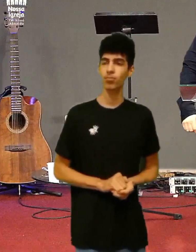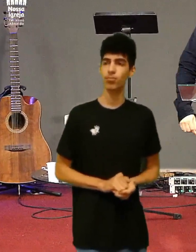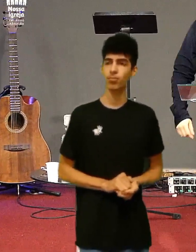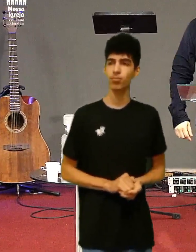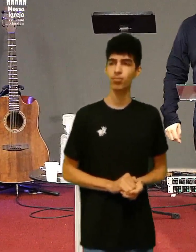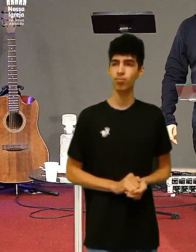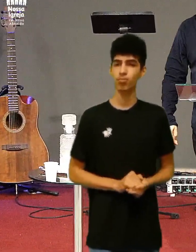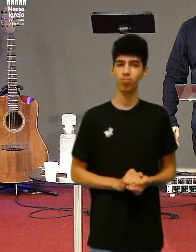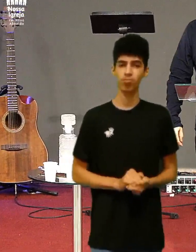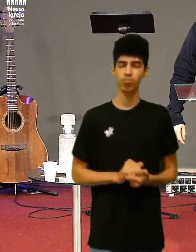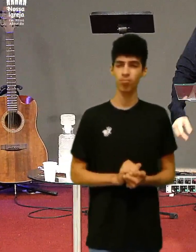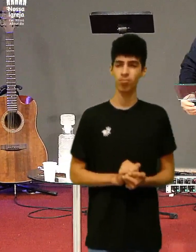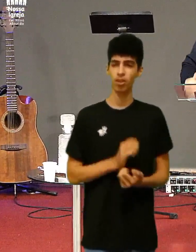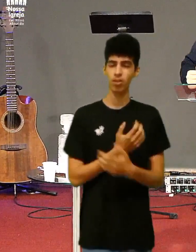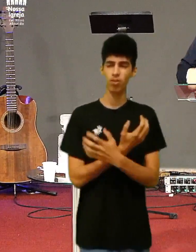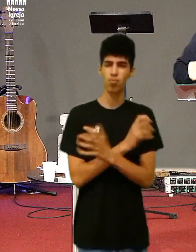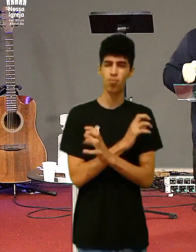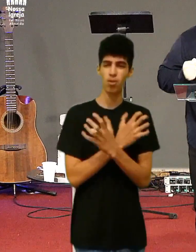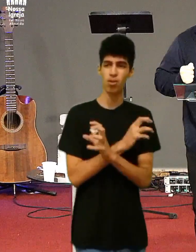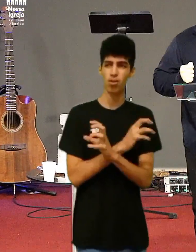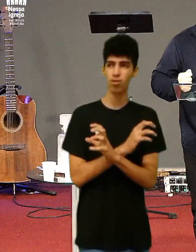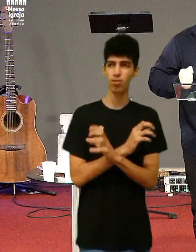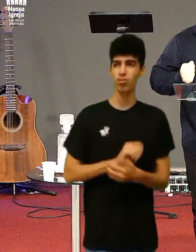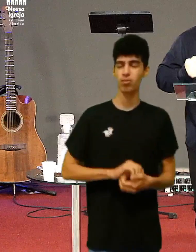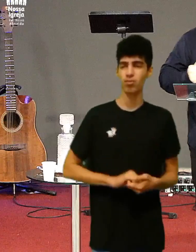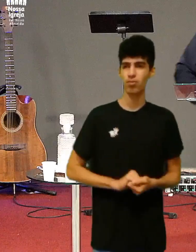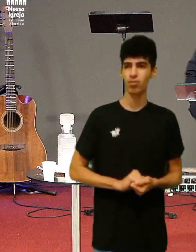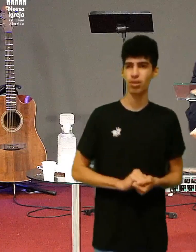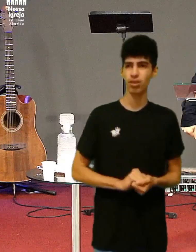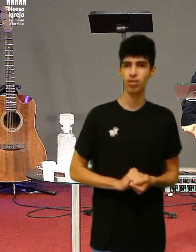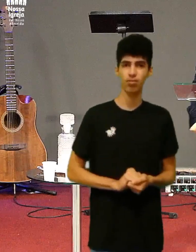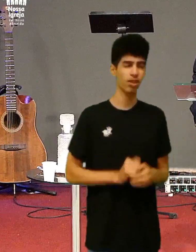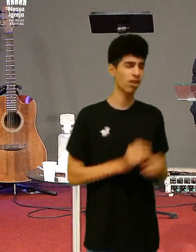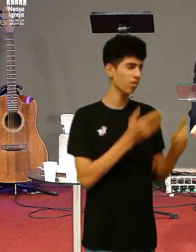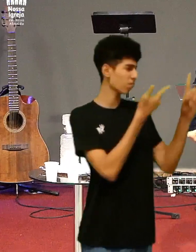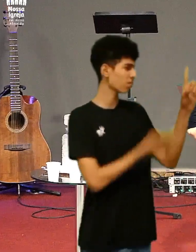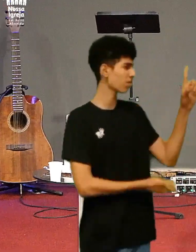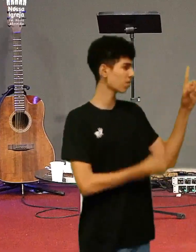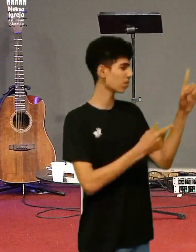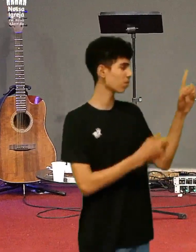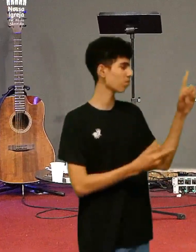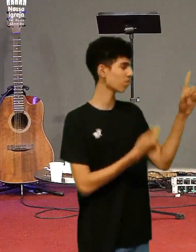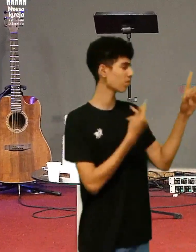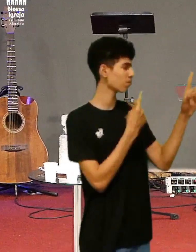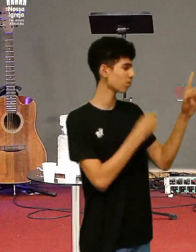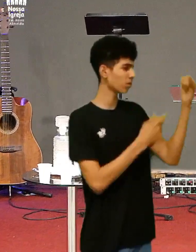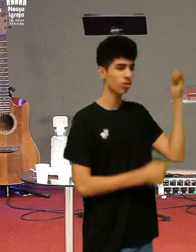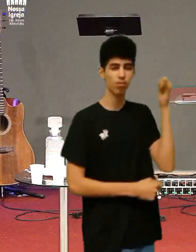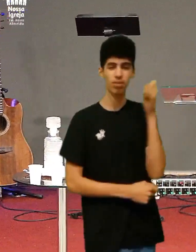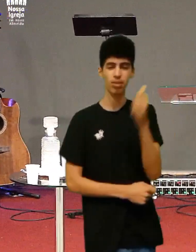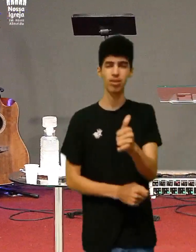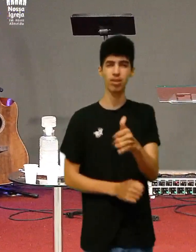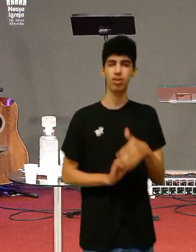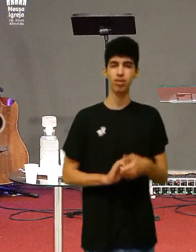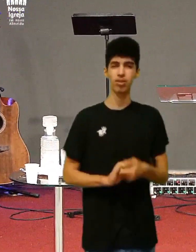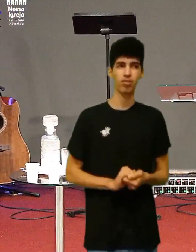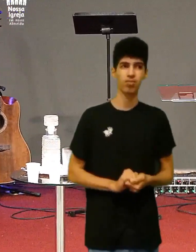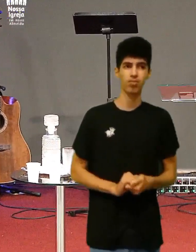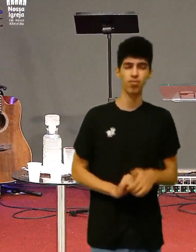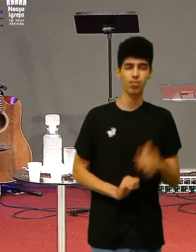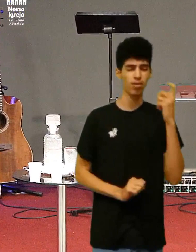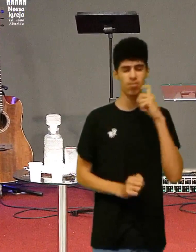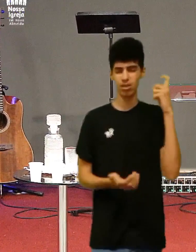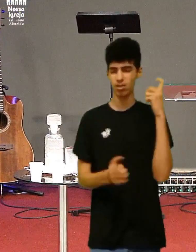Ossos secos, ouvi a palavra do Senhor. Ossos secos, ouvi a palavra